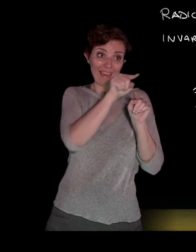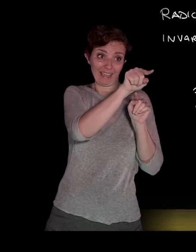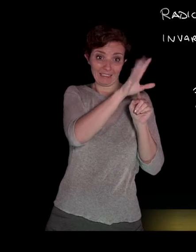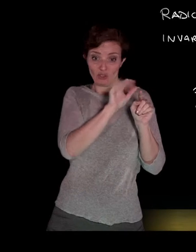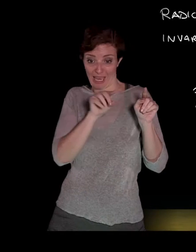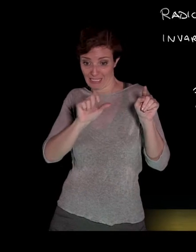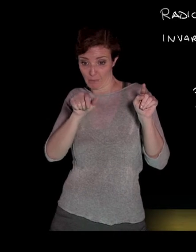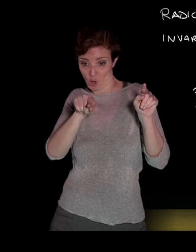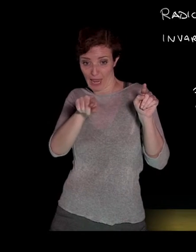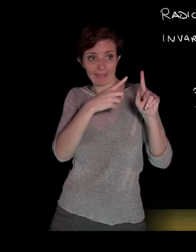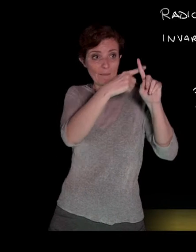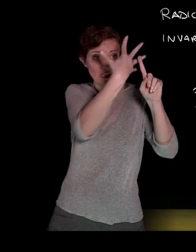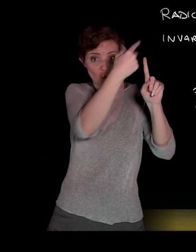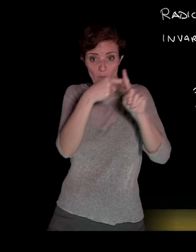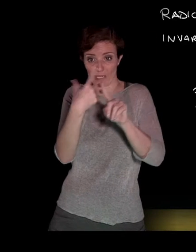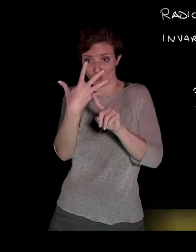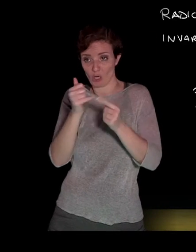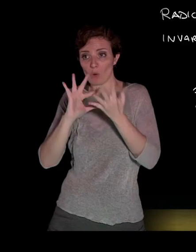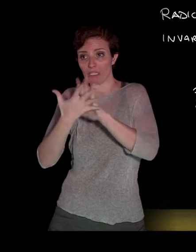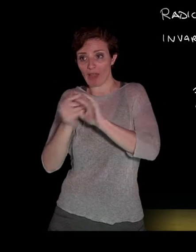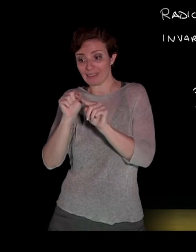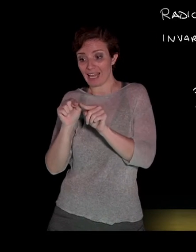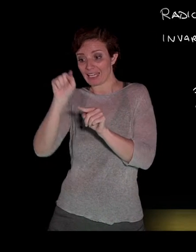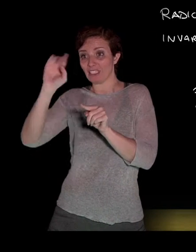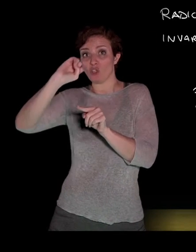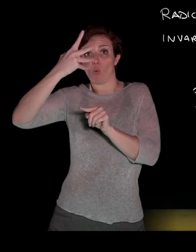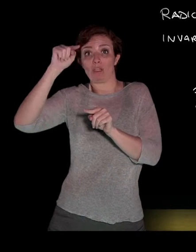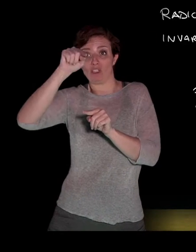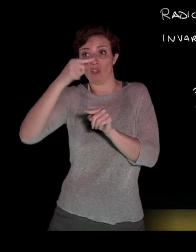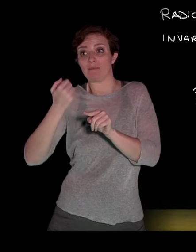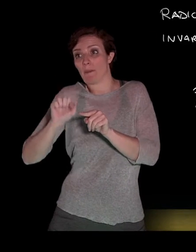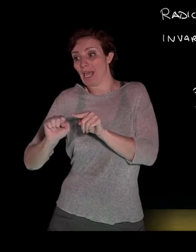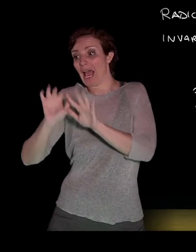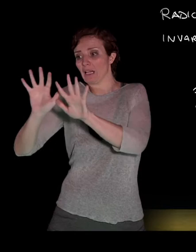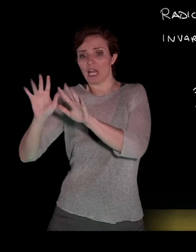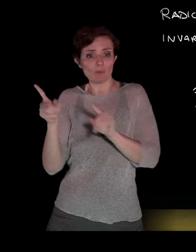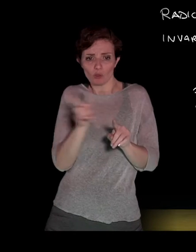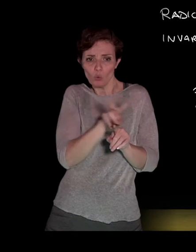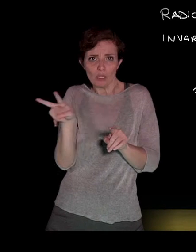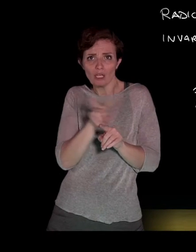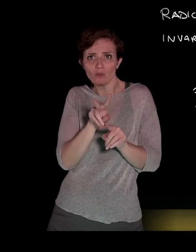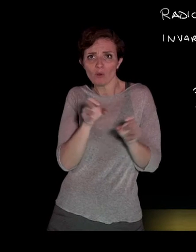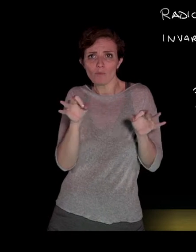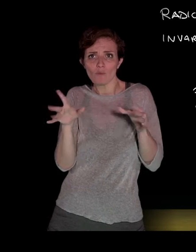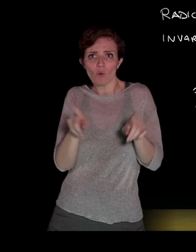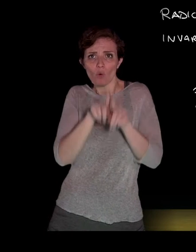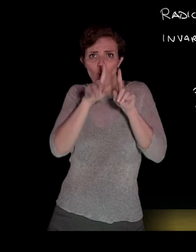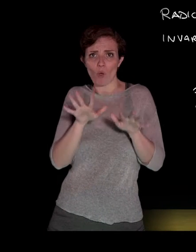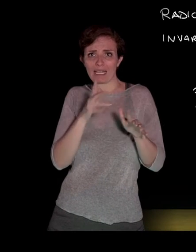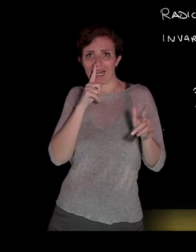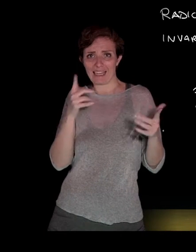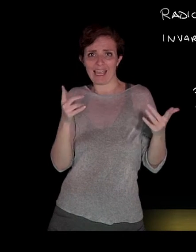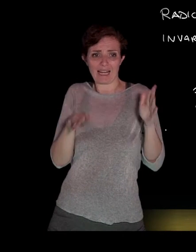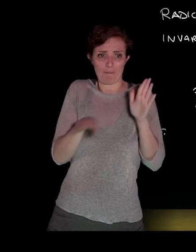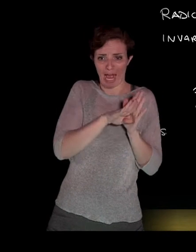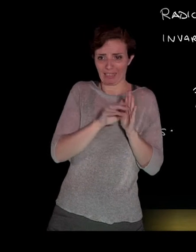per cinque diventa radice quindicesima dia alla decima questo è assolutamente un radicale simile a quello di partenza è stata molto utile